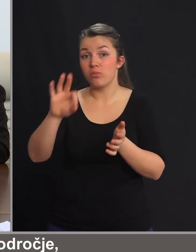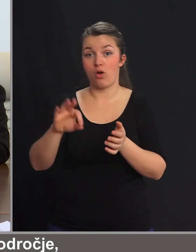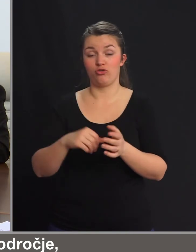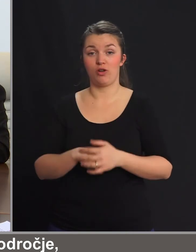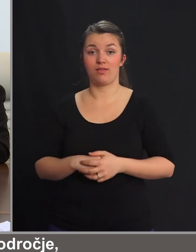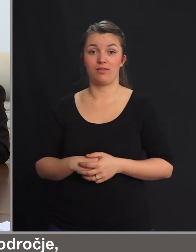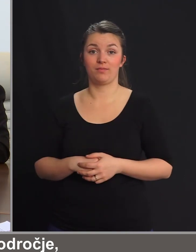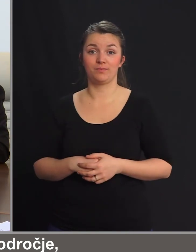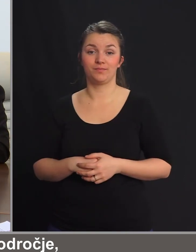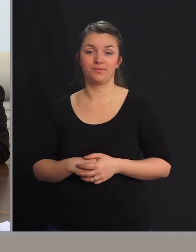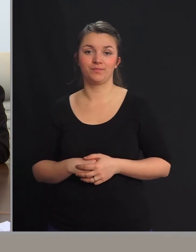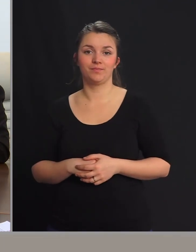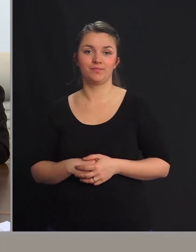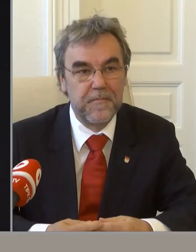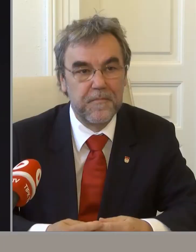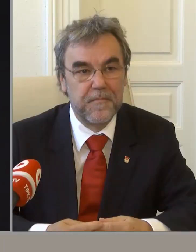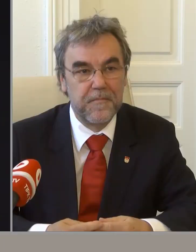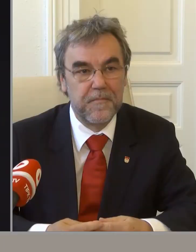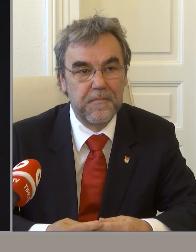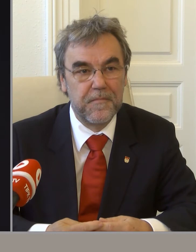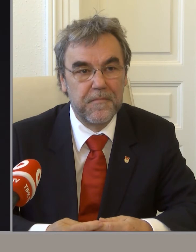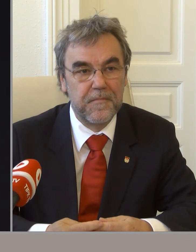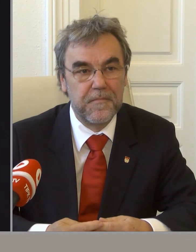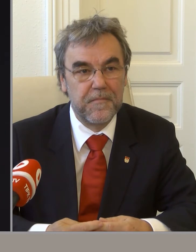še izboljšati.